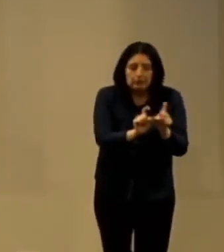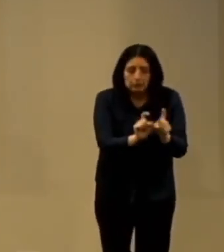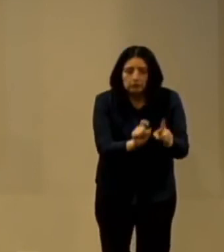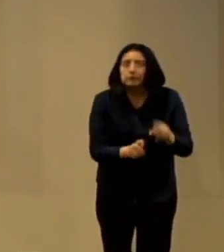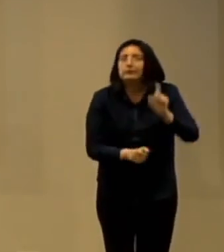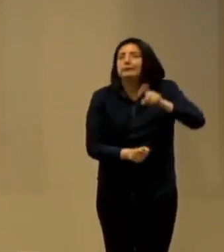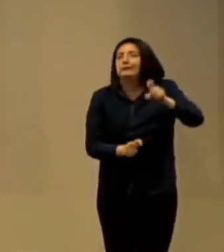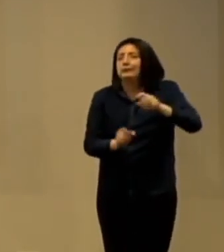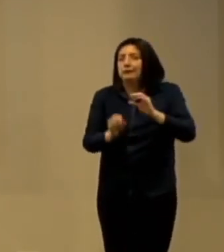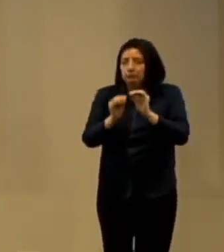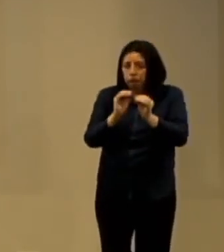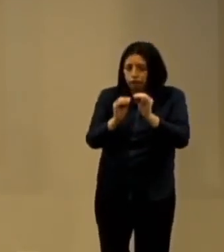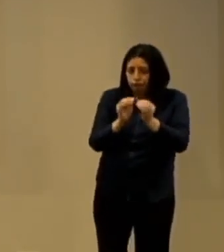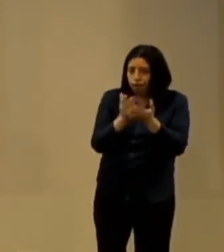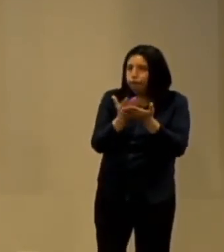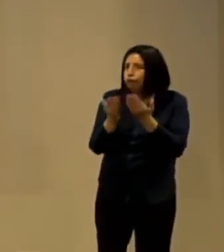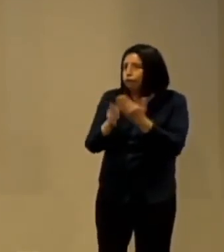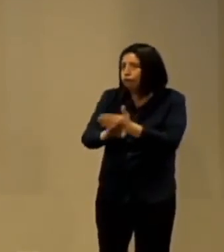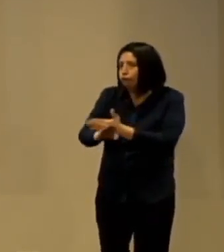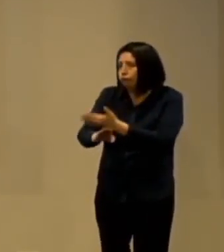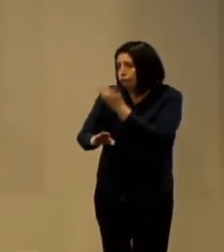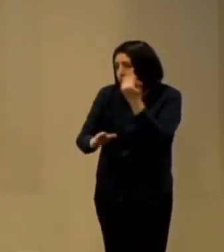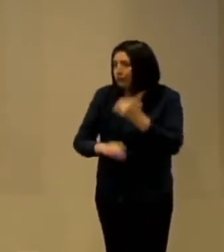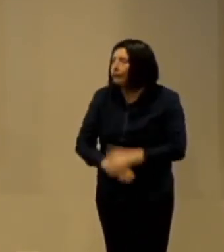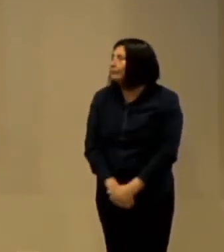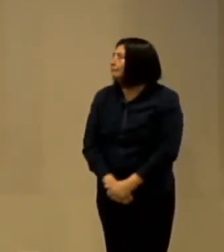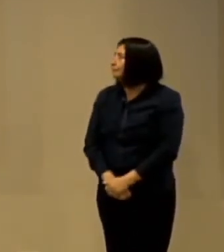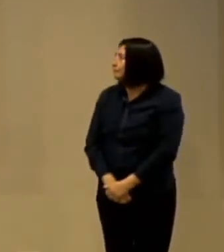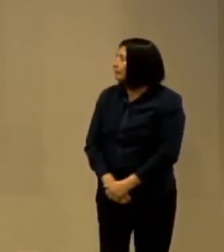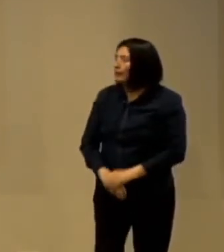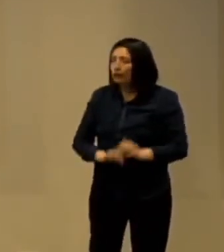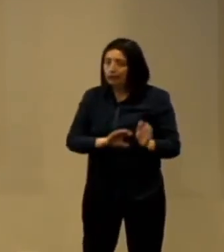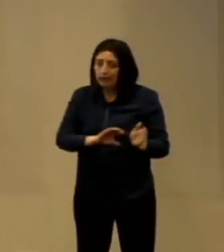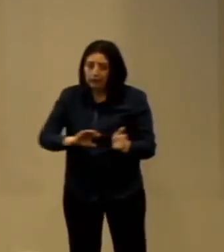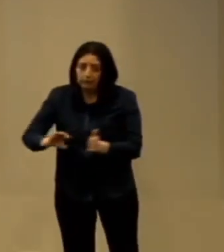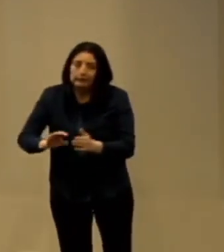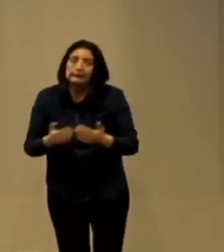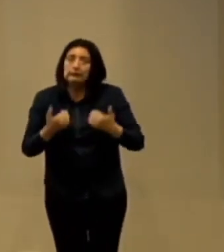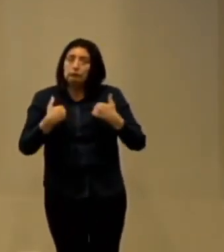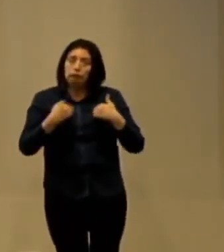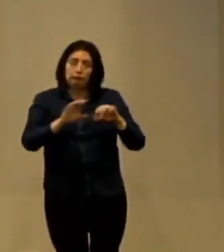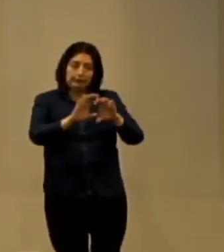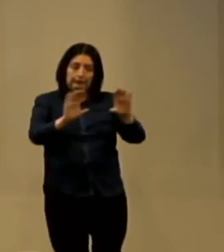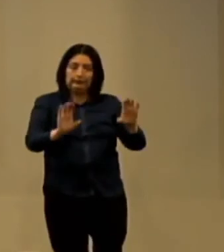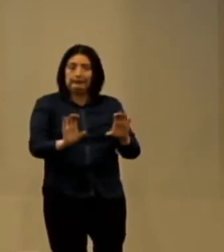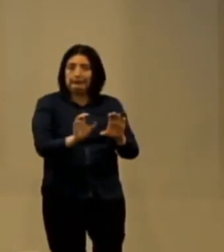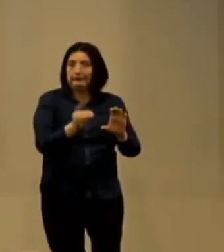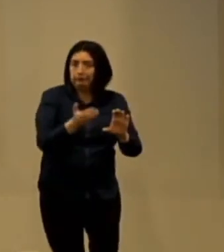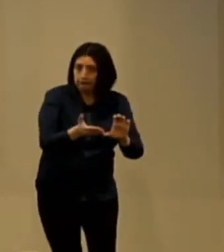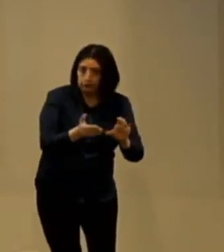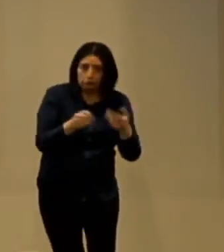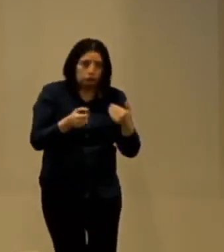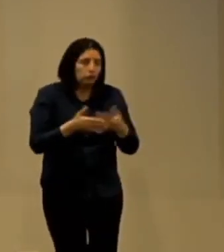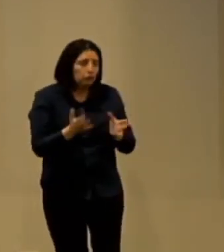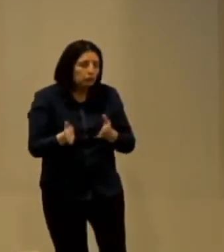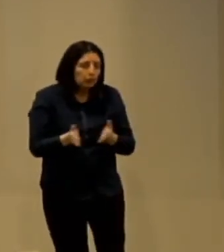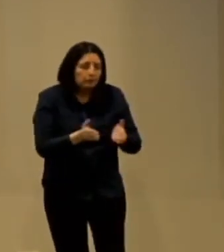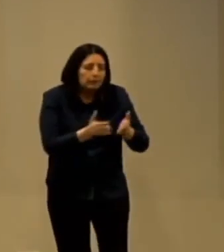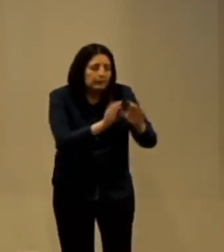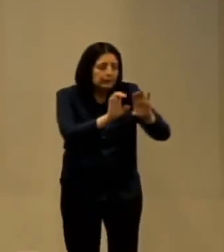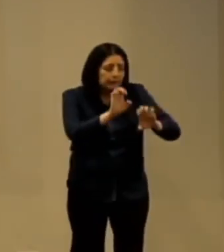pues, afinando, ¿no? Y tener una certificación con una metodología